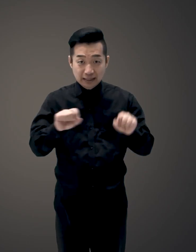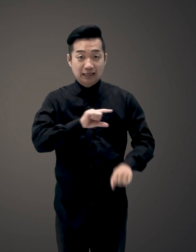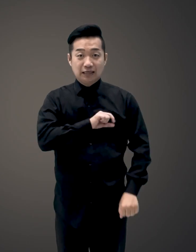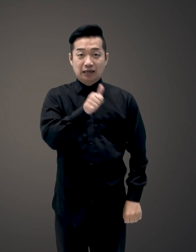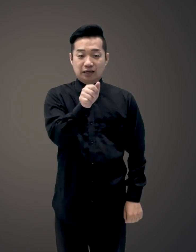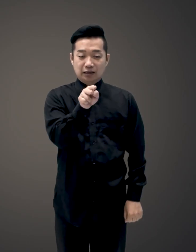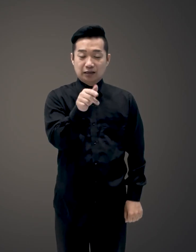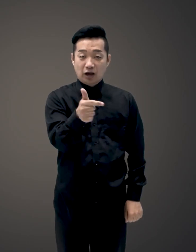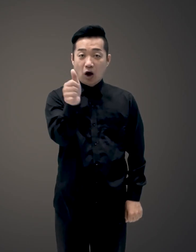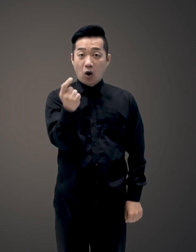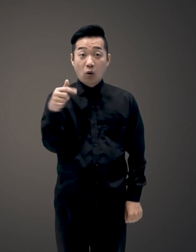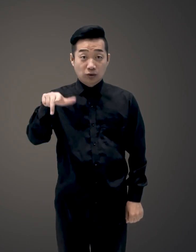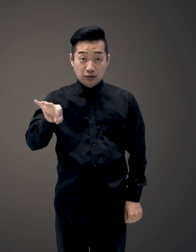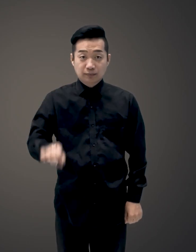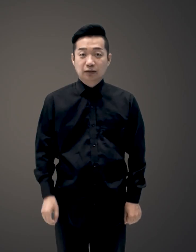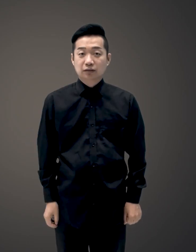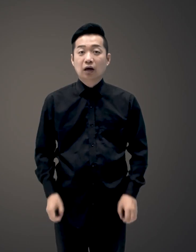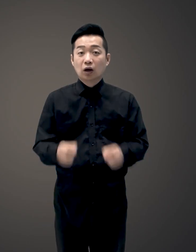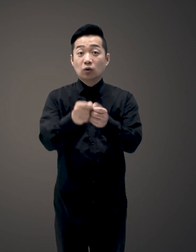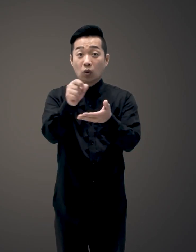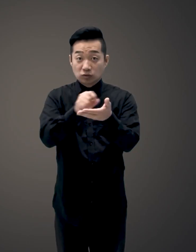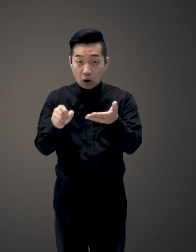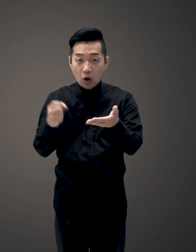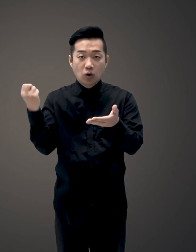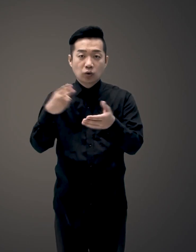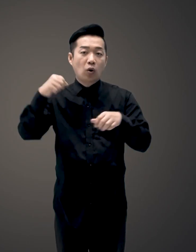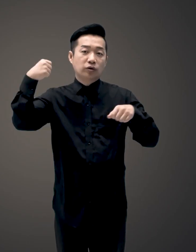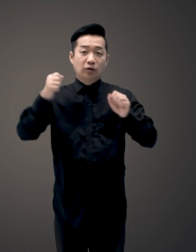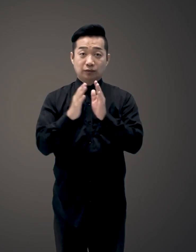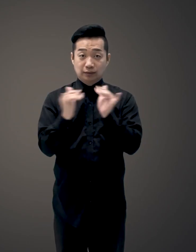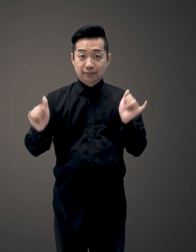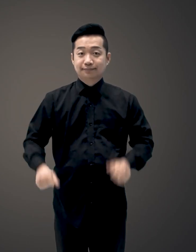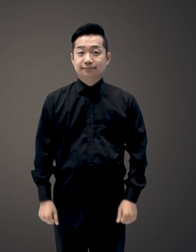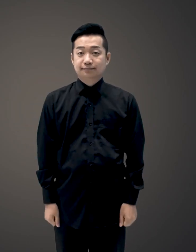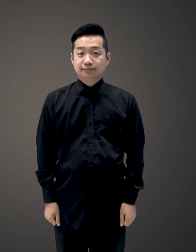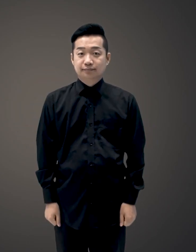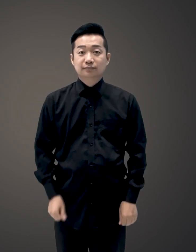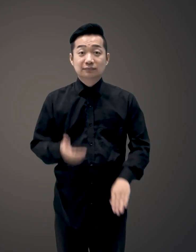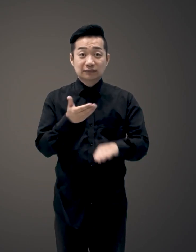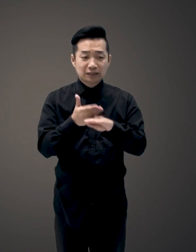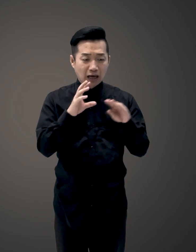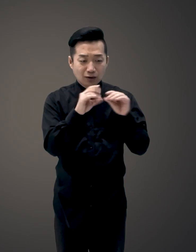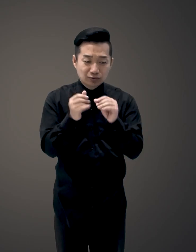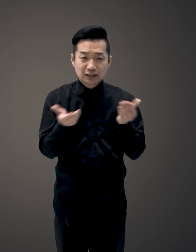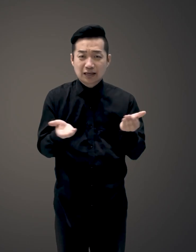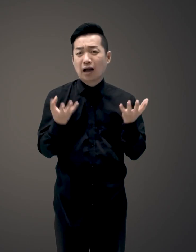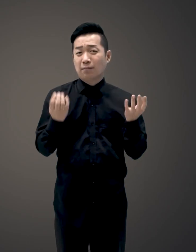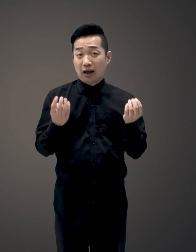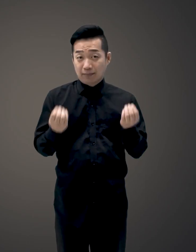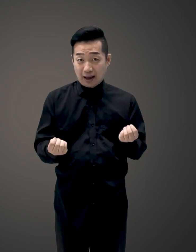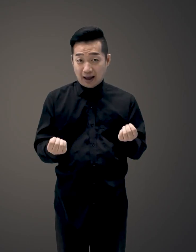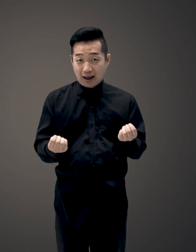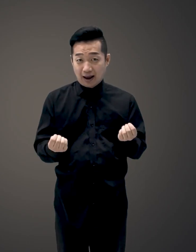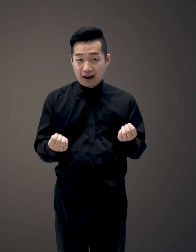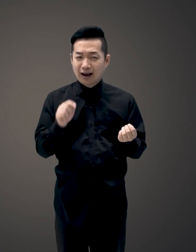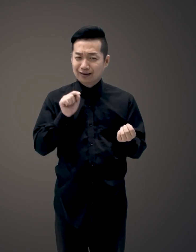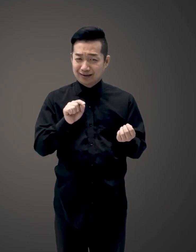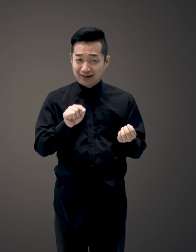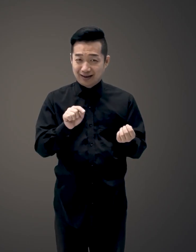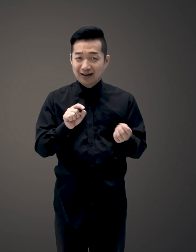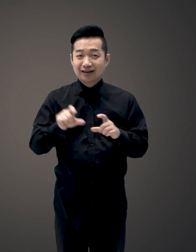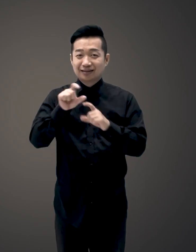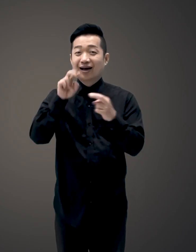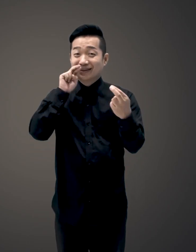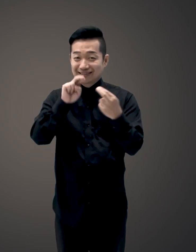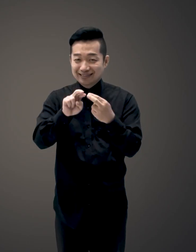안녕하세요. 현우정입니다. 저는 소설을 쓰고 연극을 하는 사람이고요. 다른 일들도 많이 하긴 하는데 그건